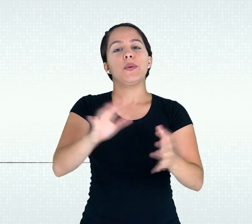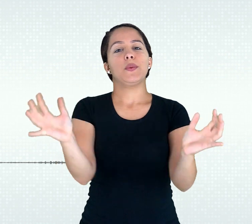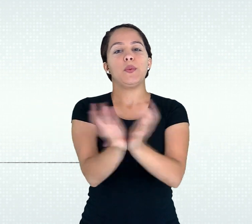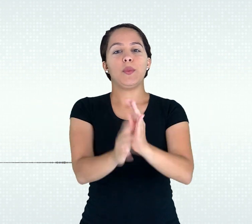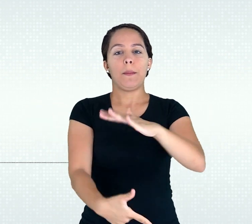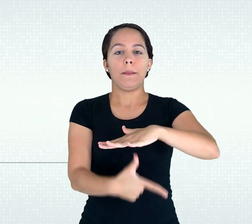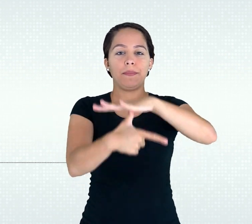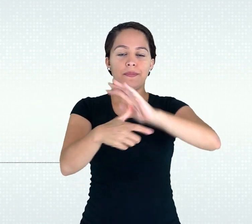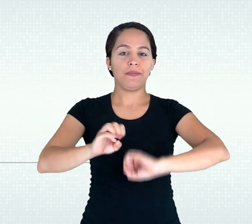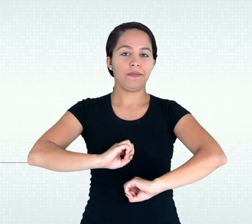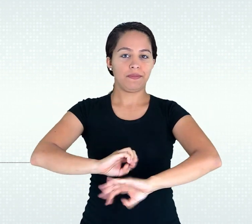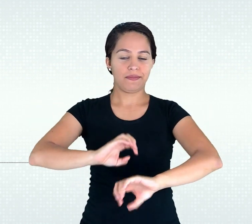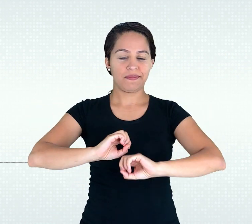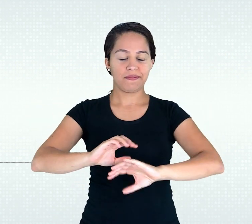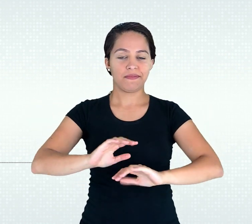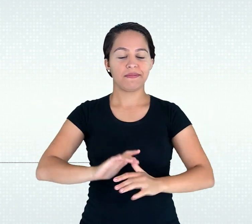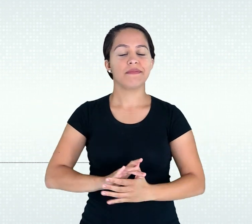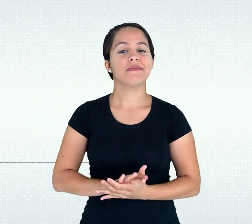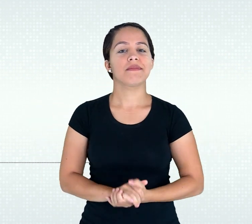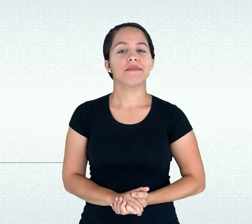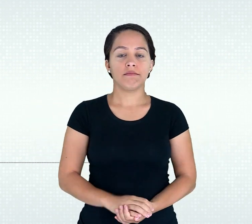equipe para o ensino